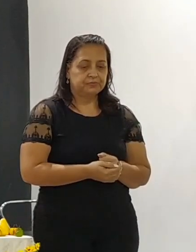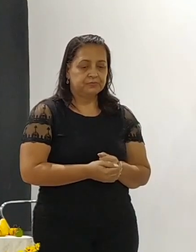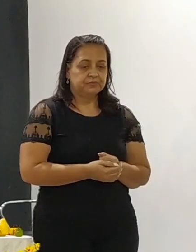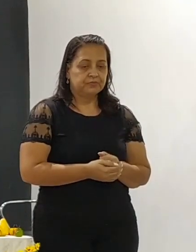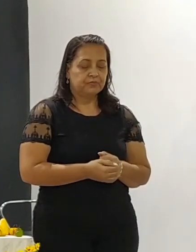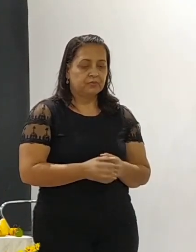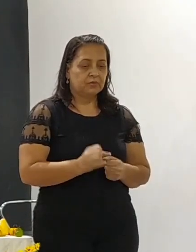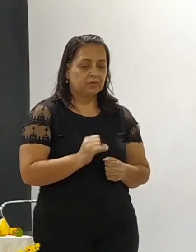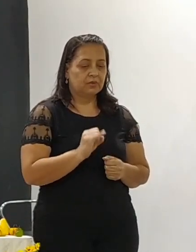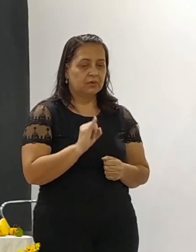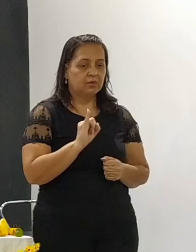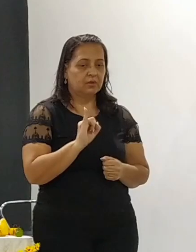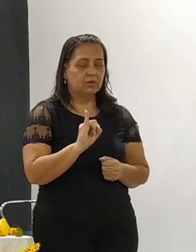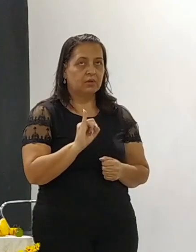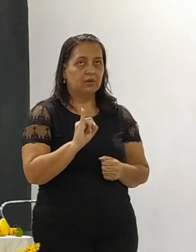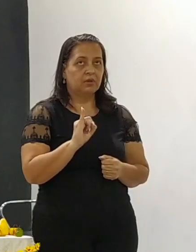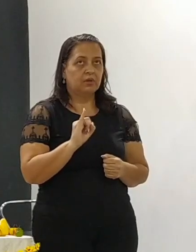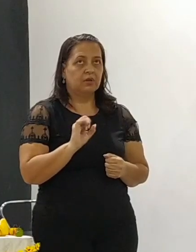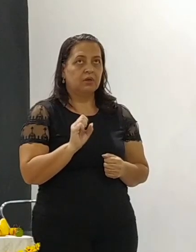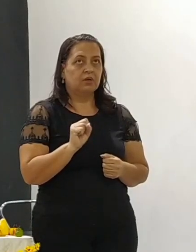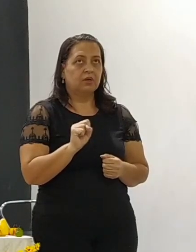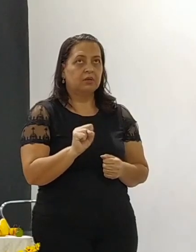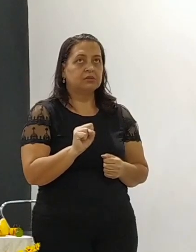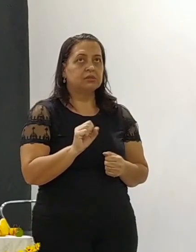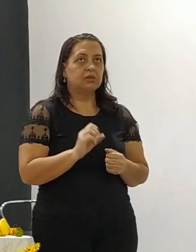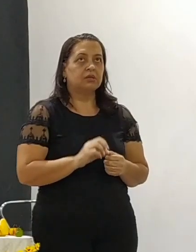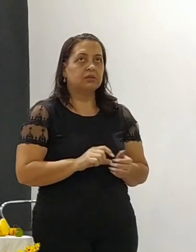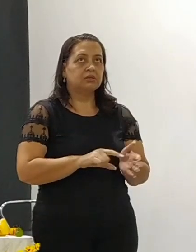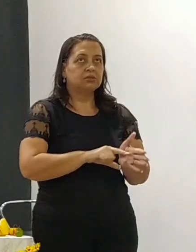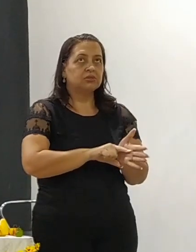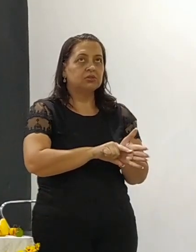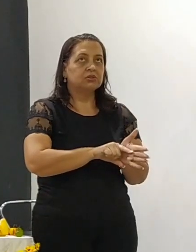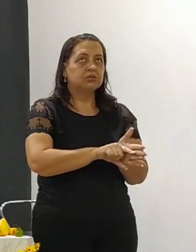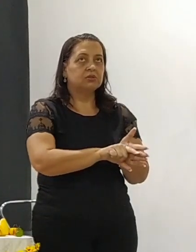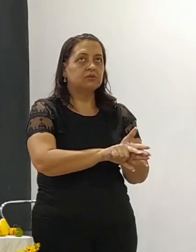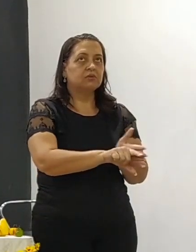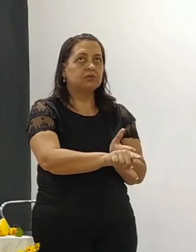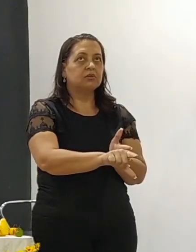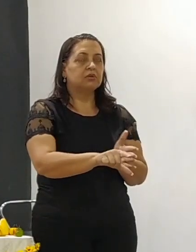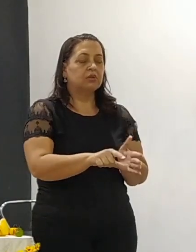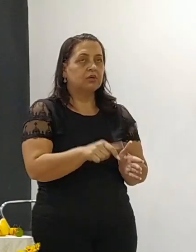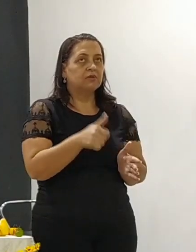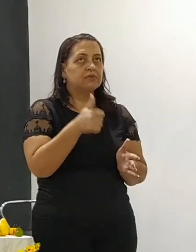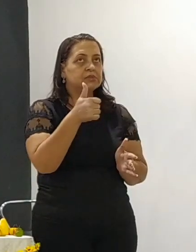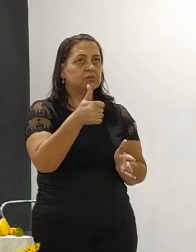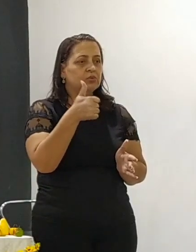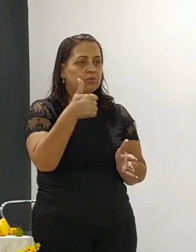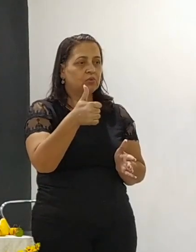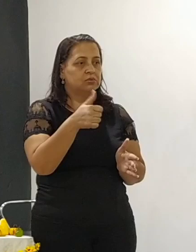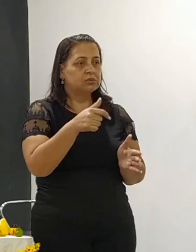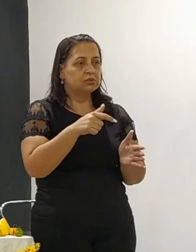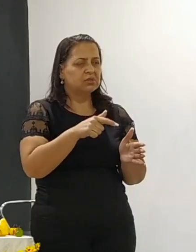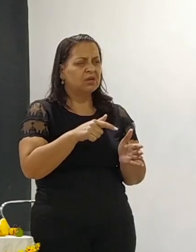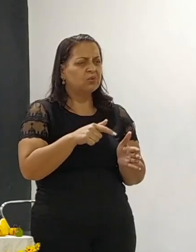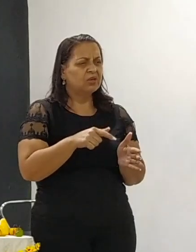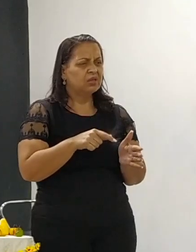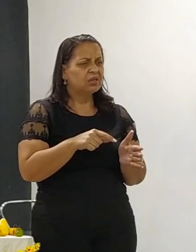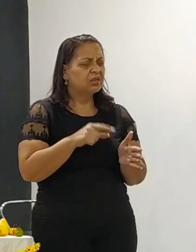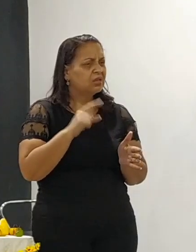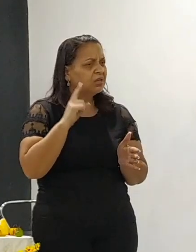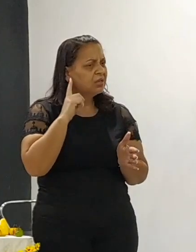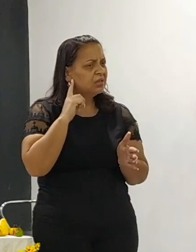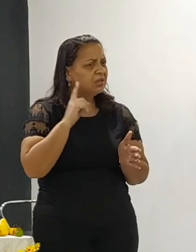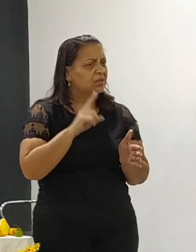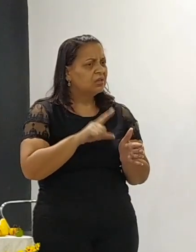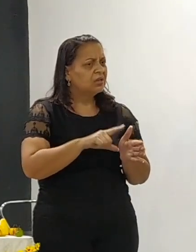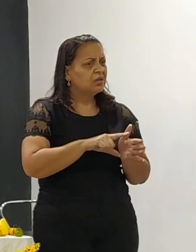Isaías capítulo 11, versículo 2 e 4, vai falar dessa autoridade que estava sobre Jesus Cristo.